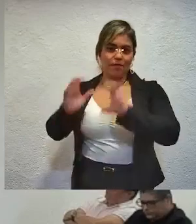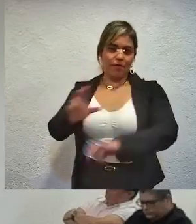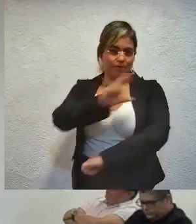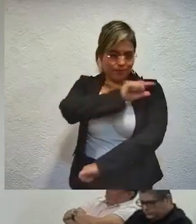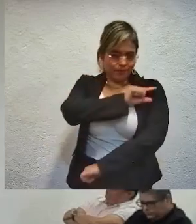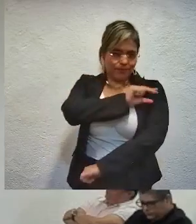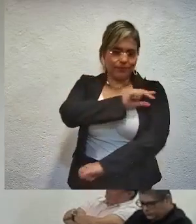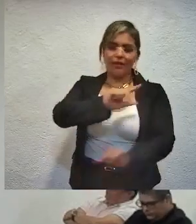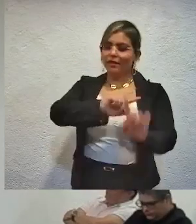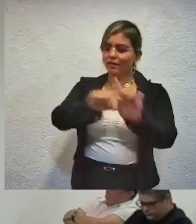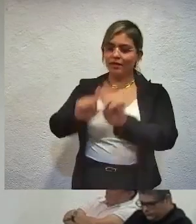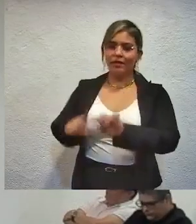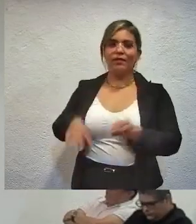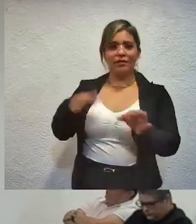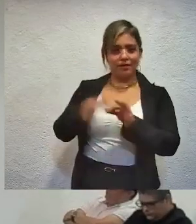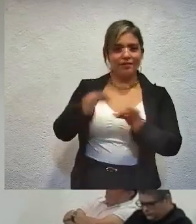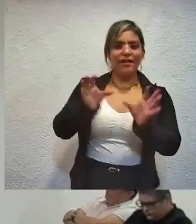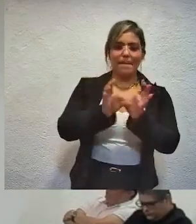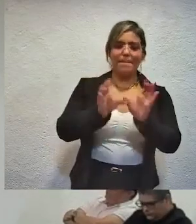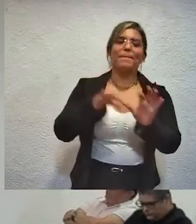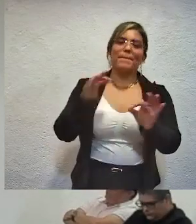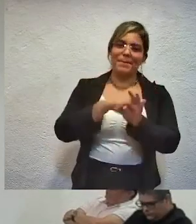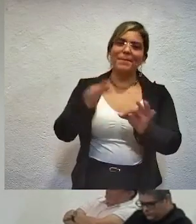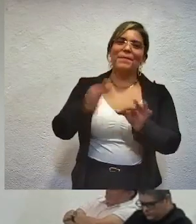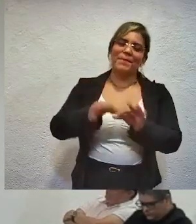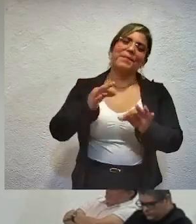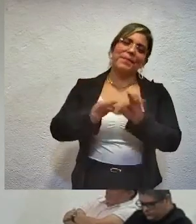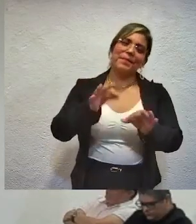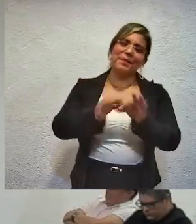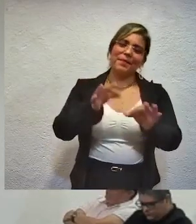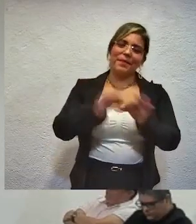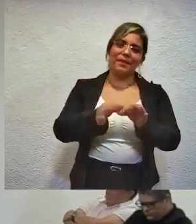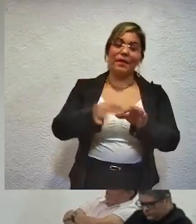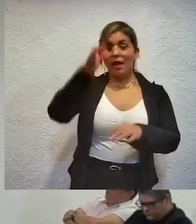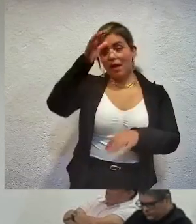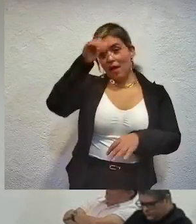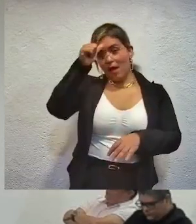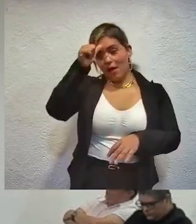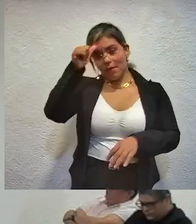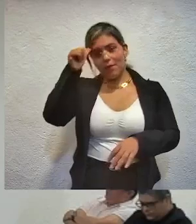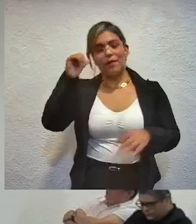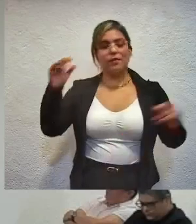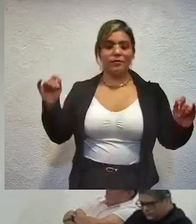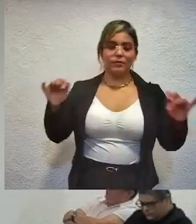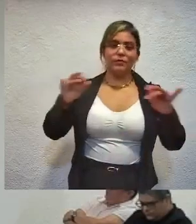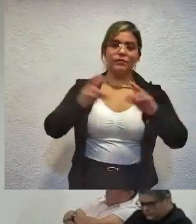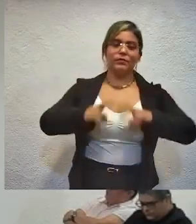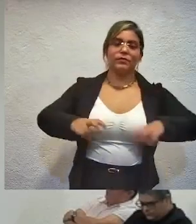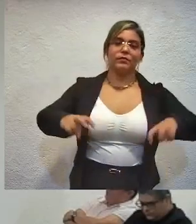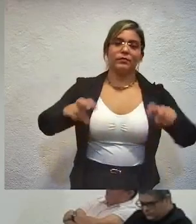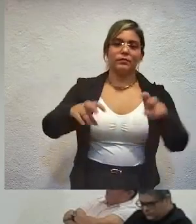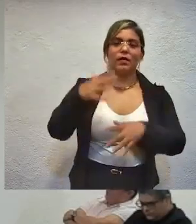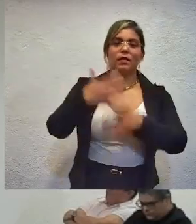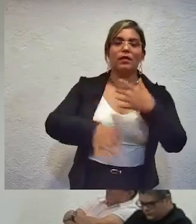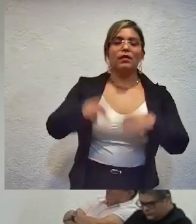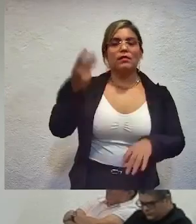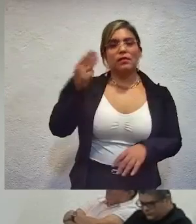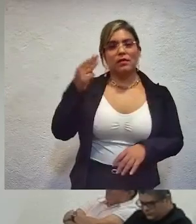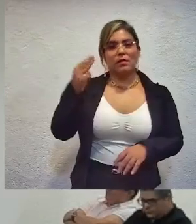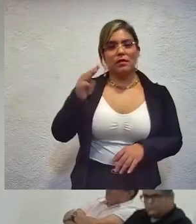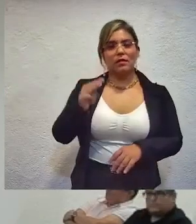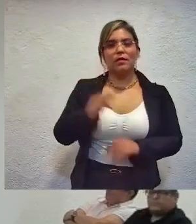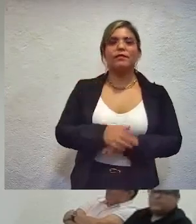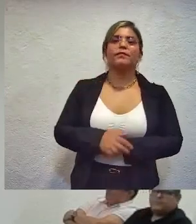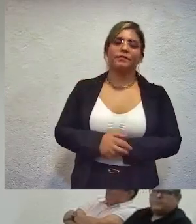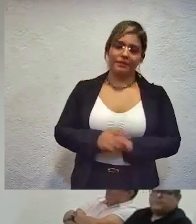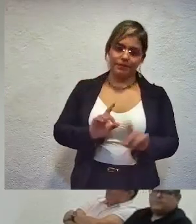con lo ordenado en la ejecutoria de 14 de abril y en el acuerdo plenario de 15 de mayo, al haber realizado todas las acciones ordenadas